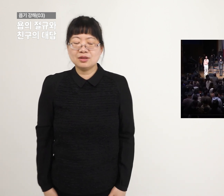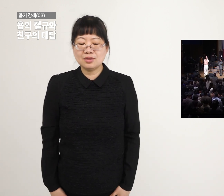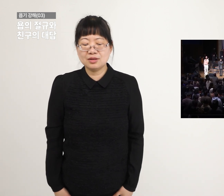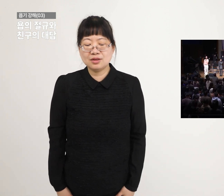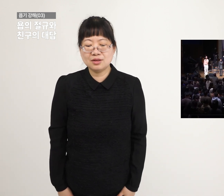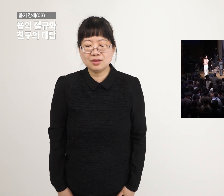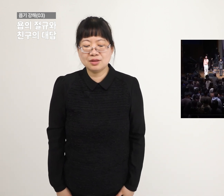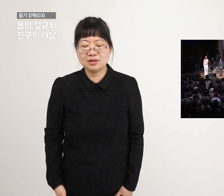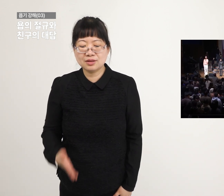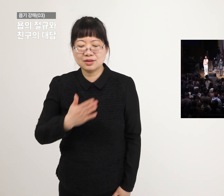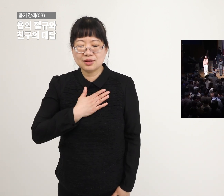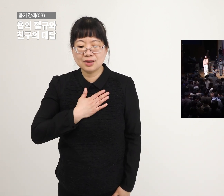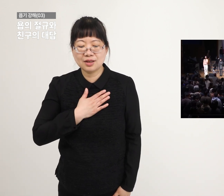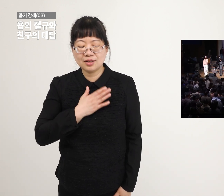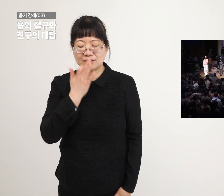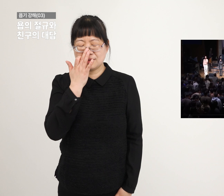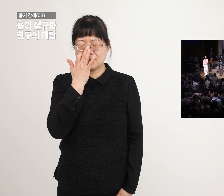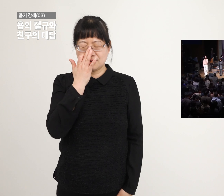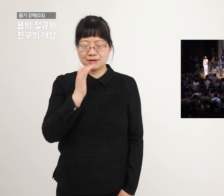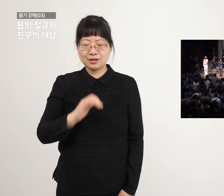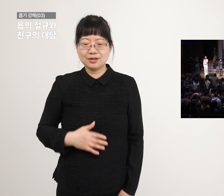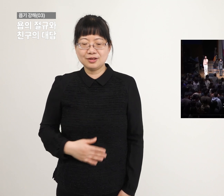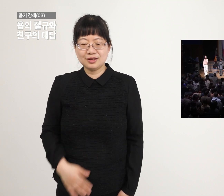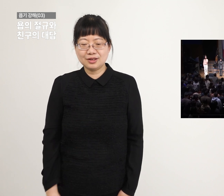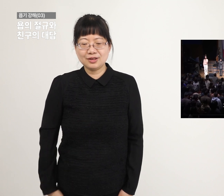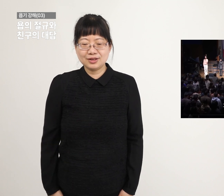고달픈 삶의 은혜도